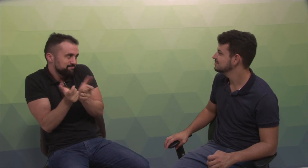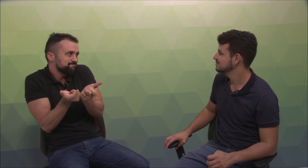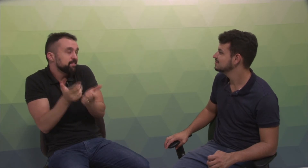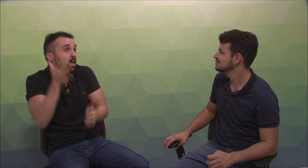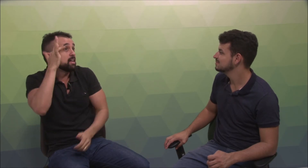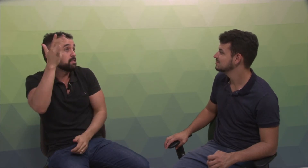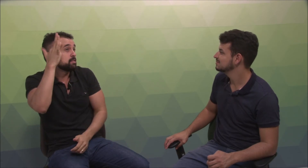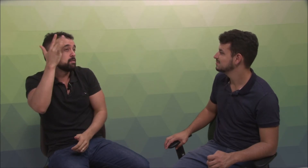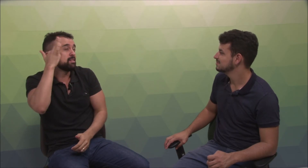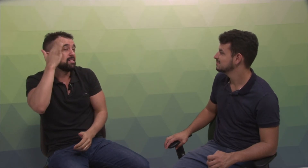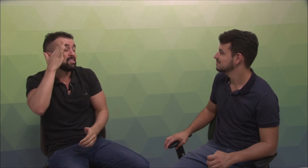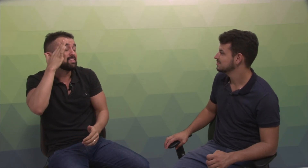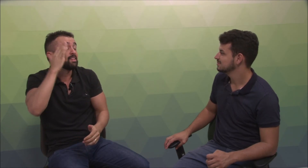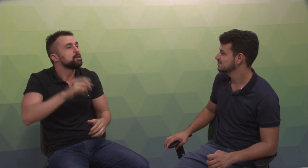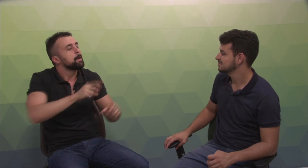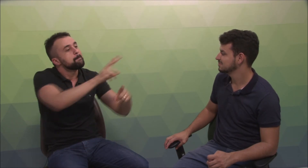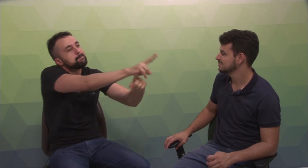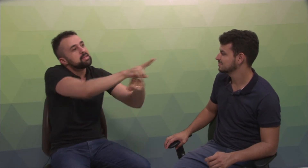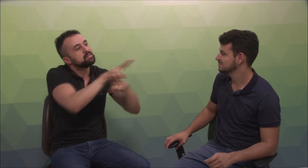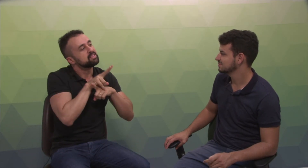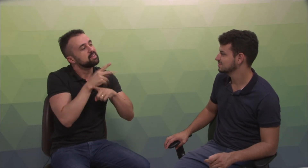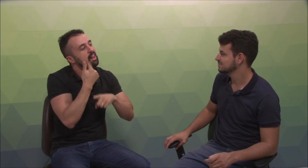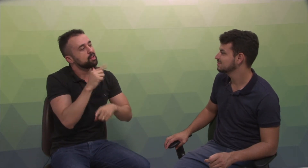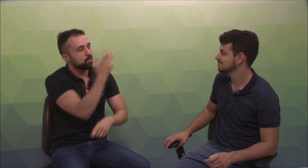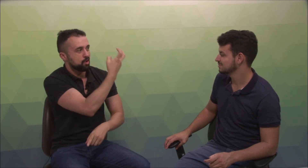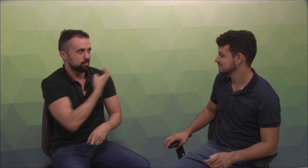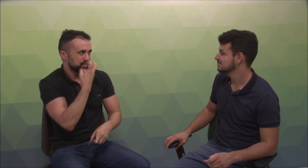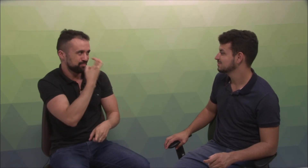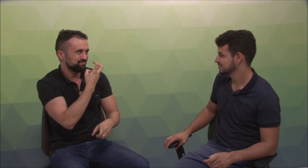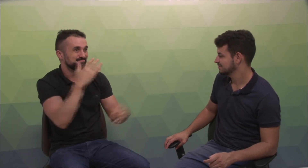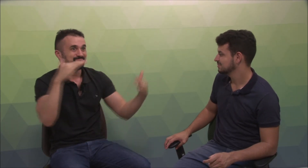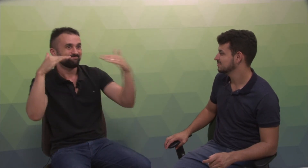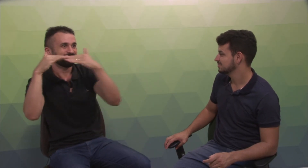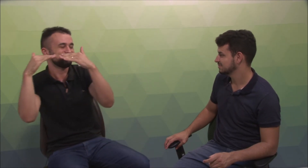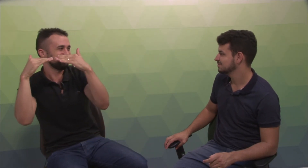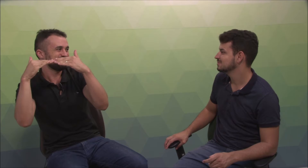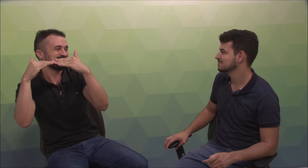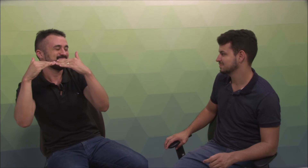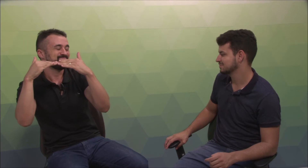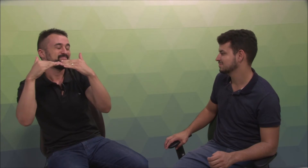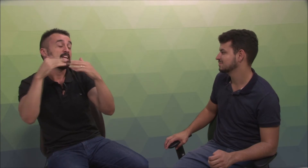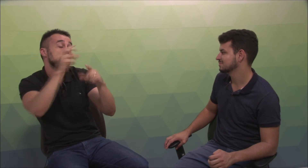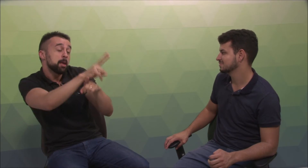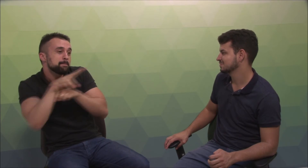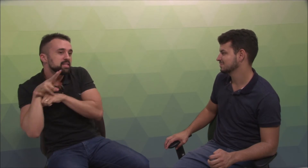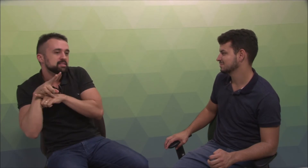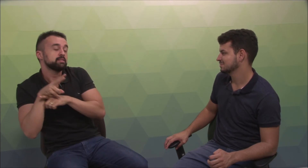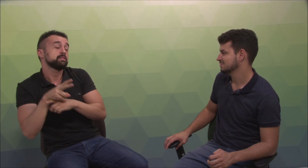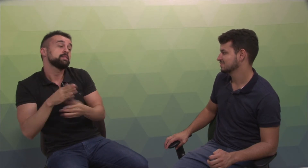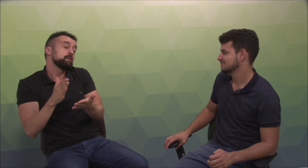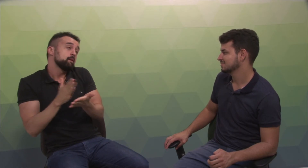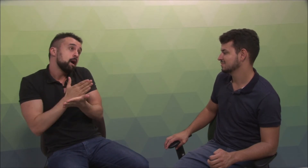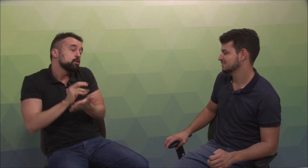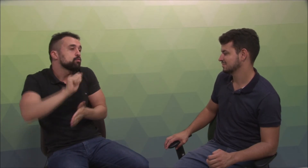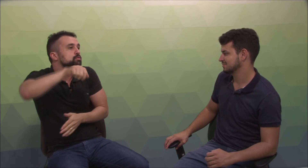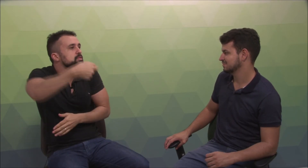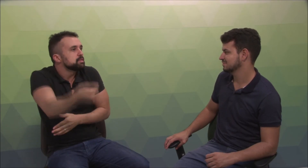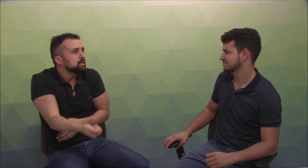surdos pesquisadores da área de linguística, as teorias eram tomadas emprestadas das línguas orais. E,